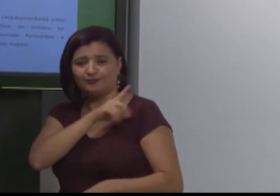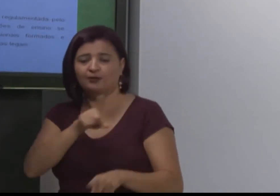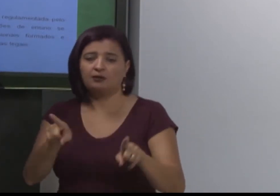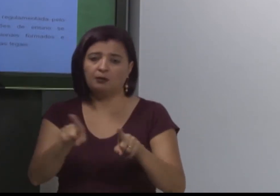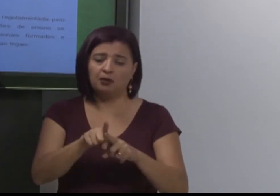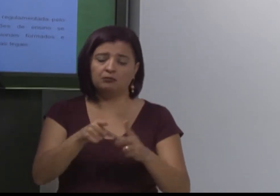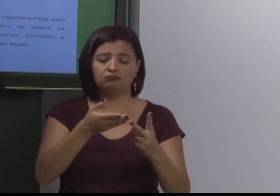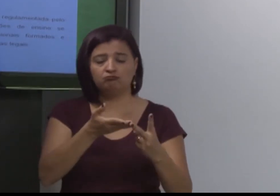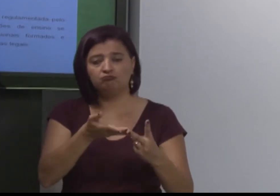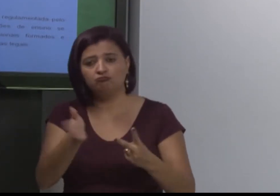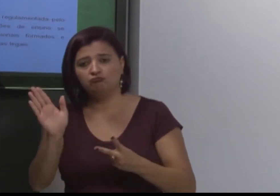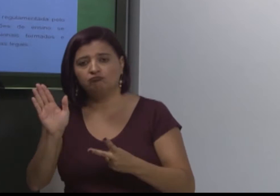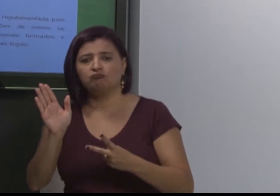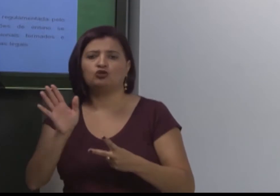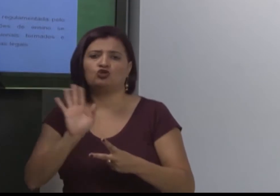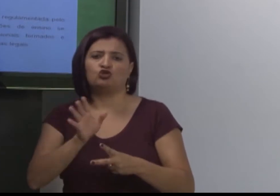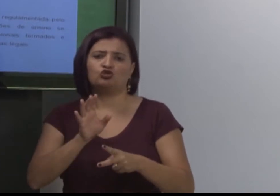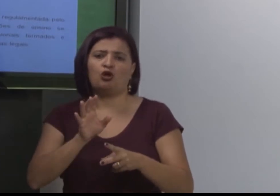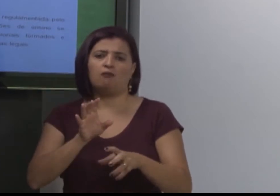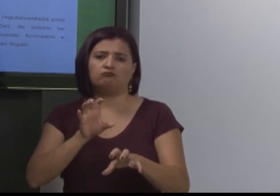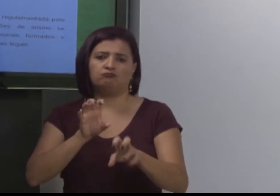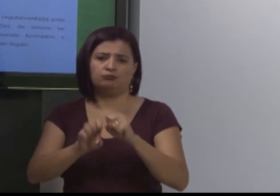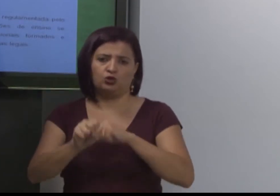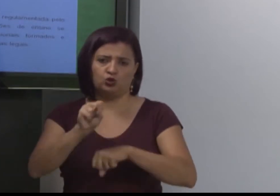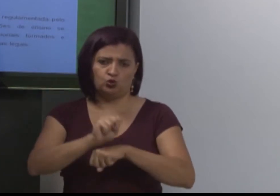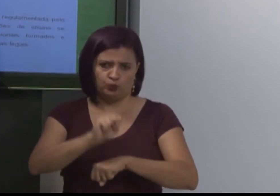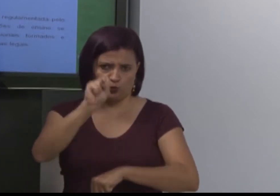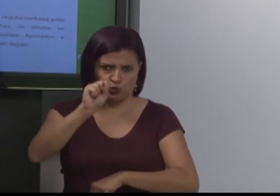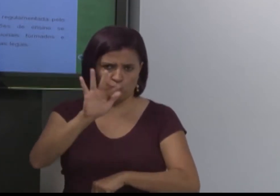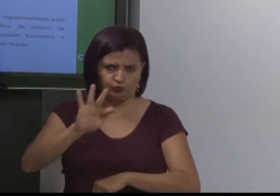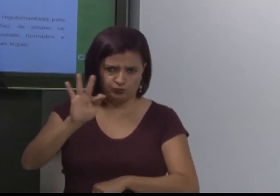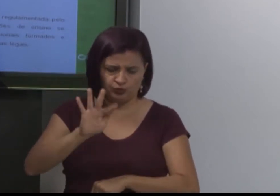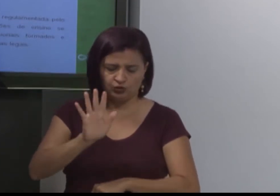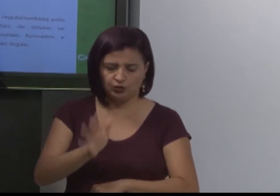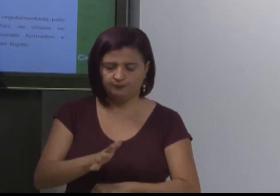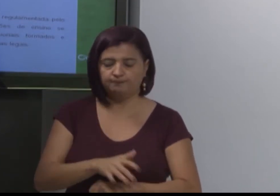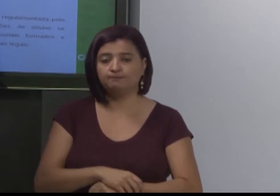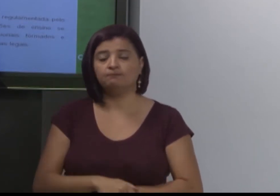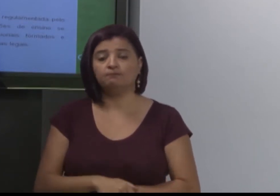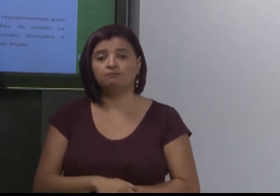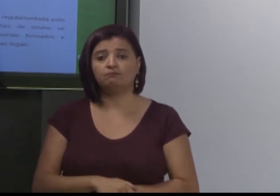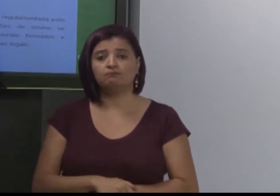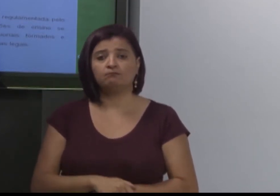Então, haviam duas perspectivas. Uma, ensino médio,